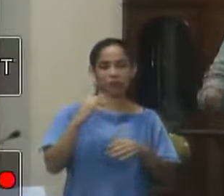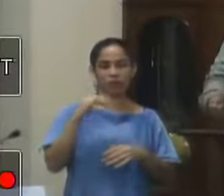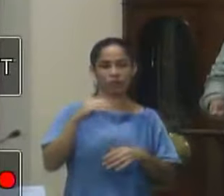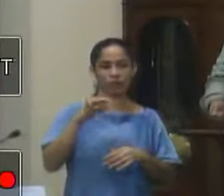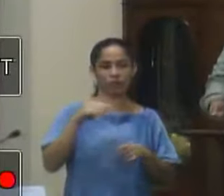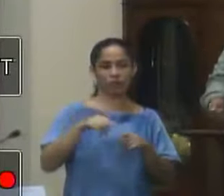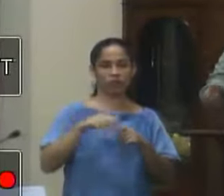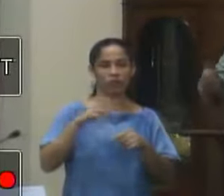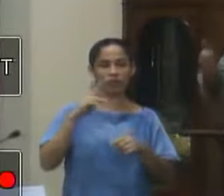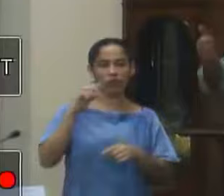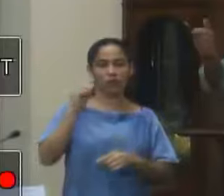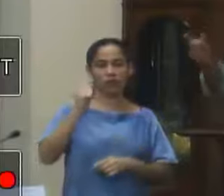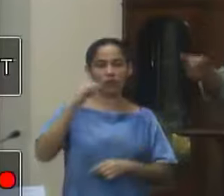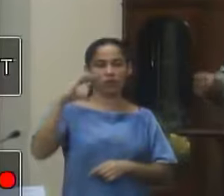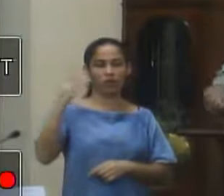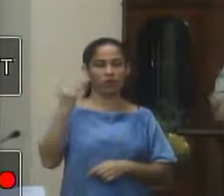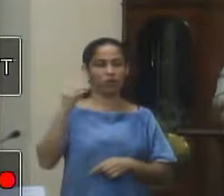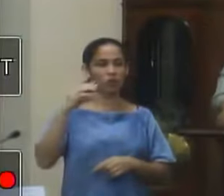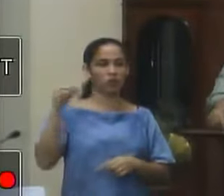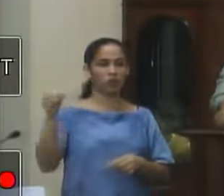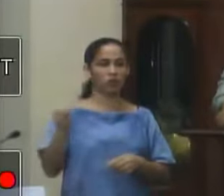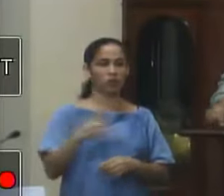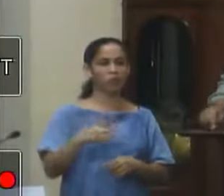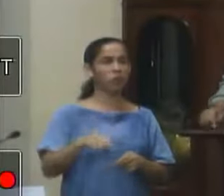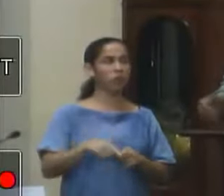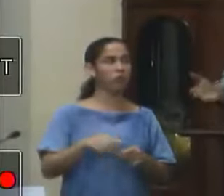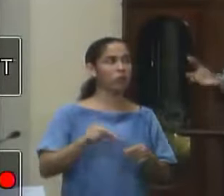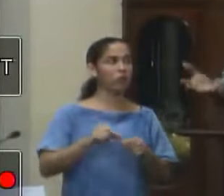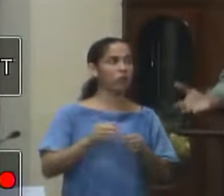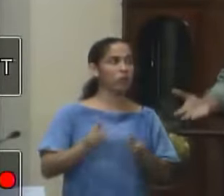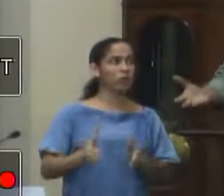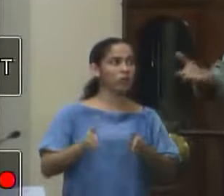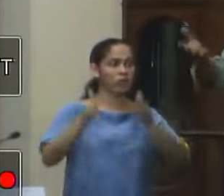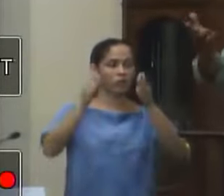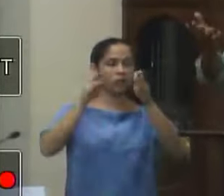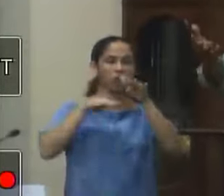fiz as indicações para se fazer as gavetas mortuárias,